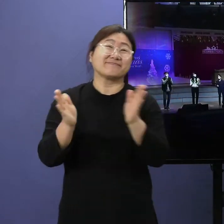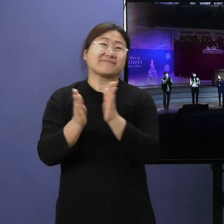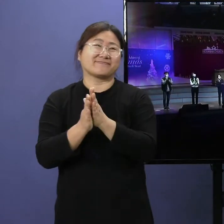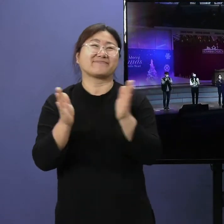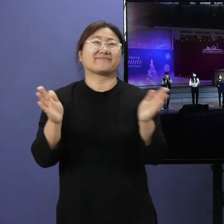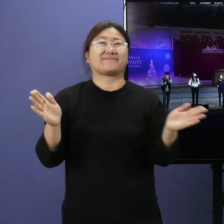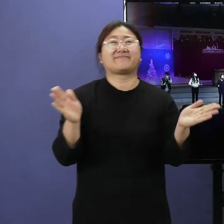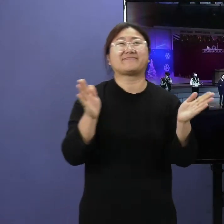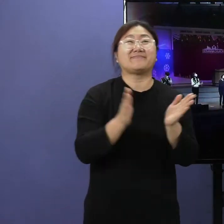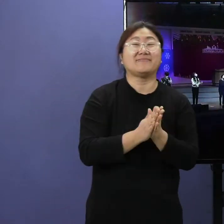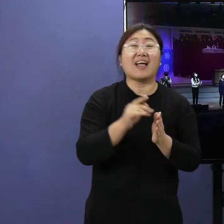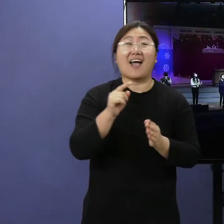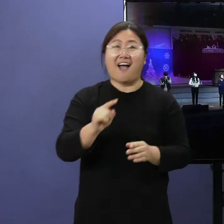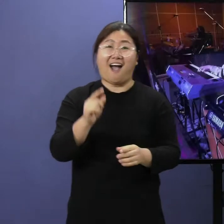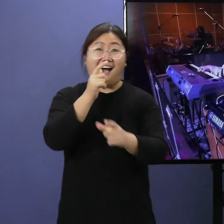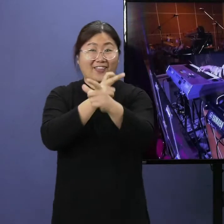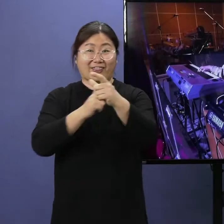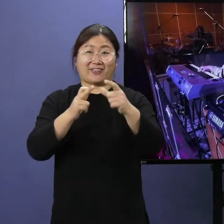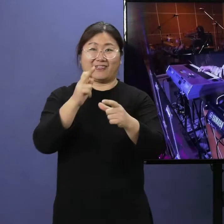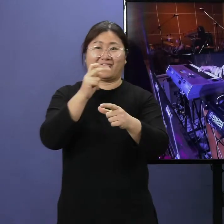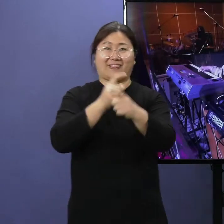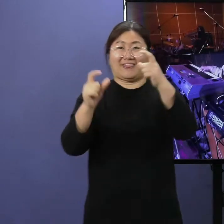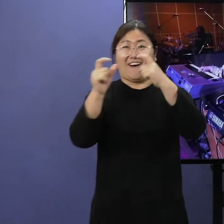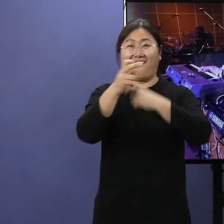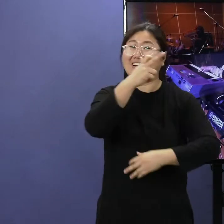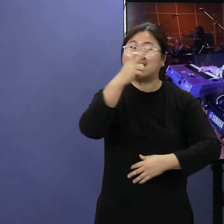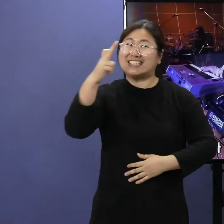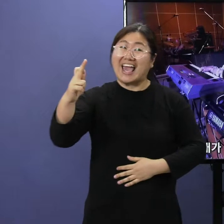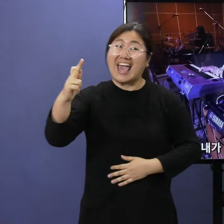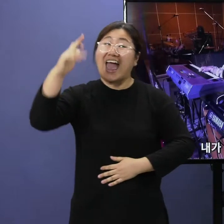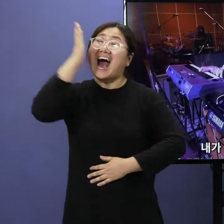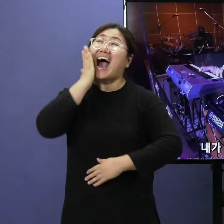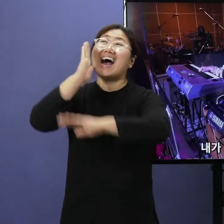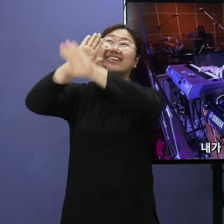우리 사회 더 큰 목소리로 고백하십시다. 하늘 위에